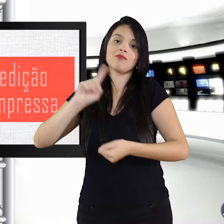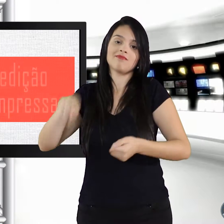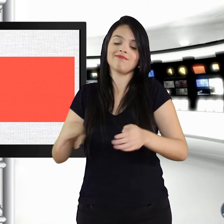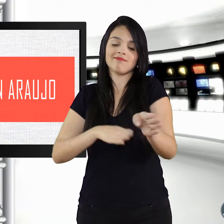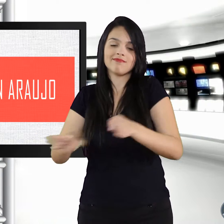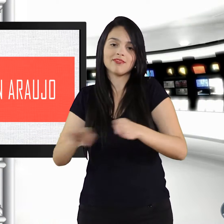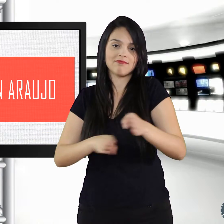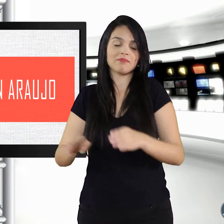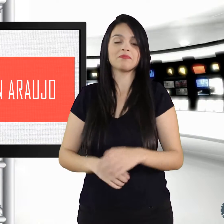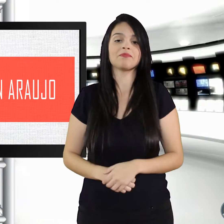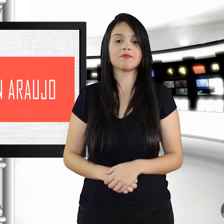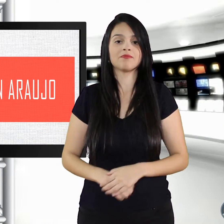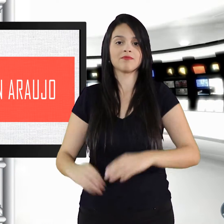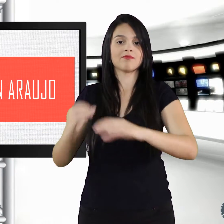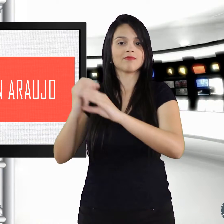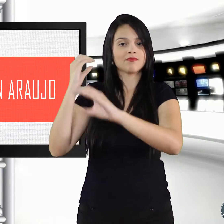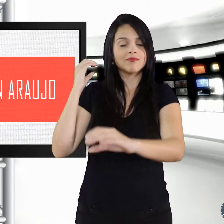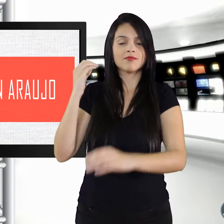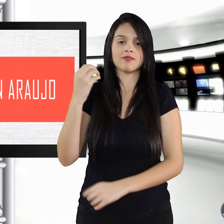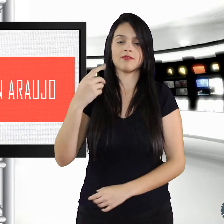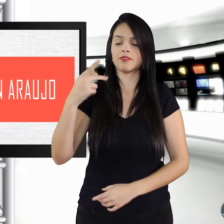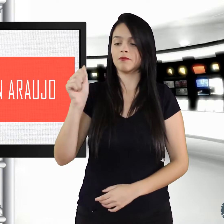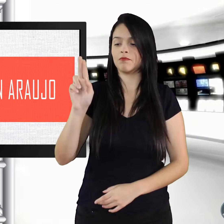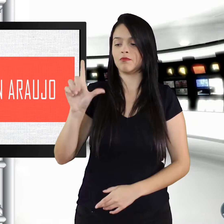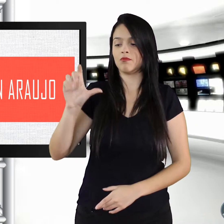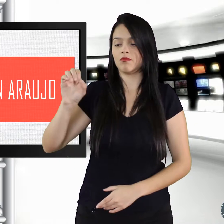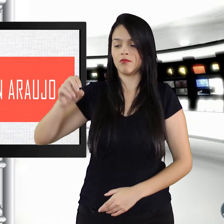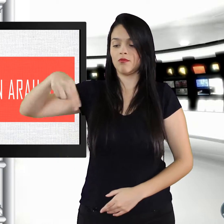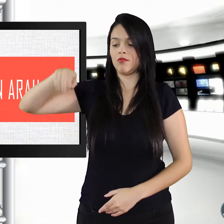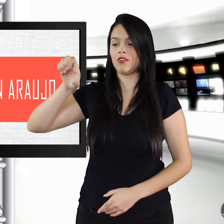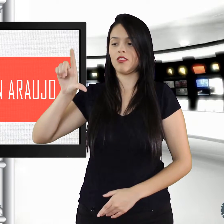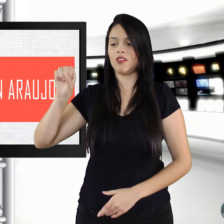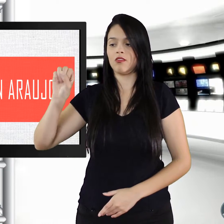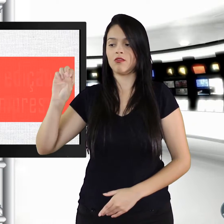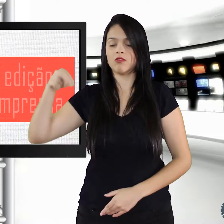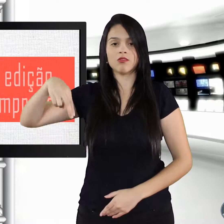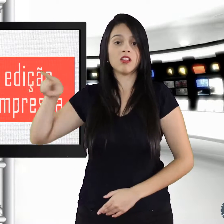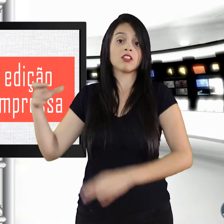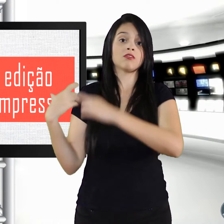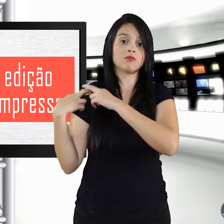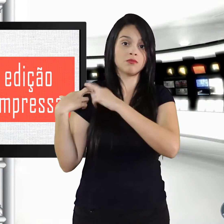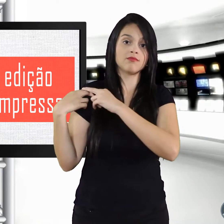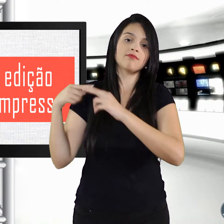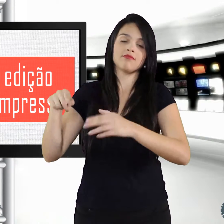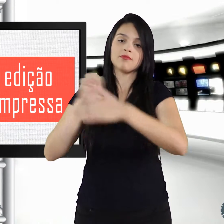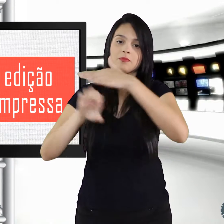O engenheiro Paulo Nelson Araújo, responsável pela Paju S.A., explica